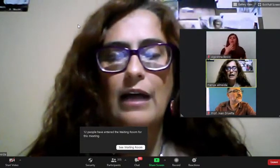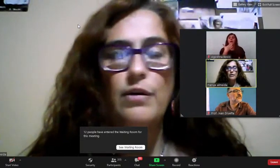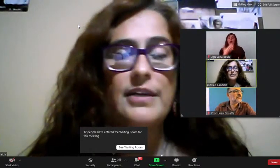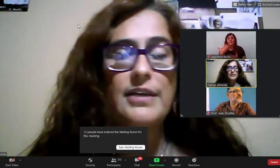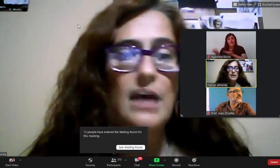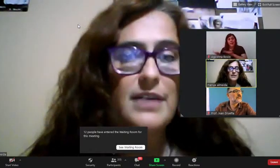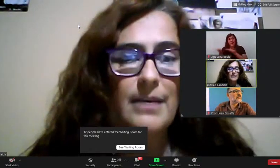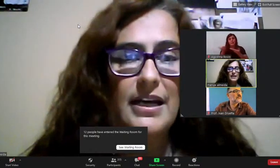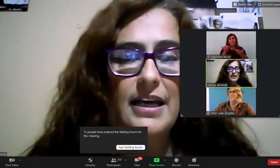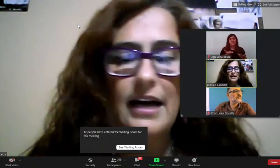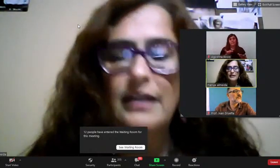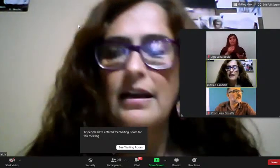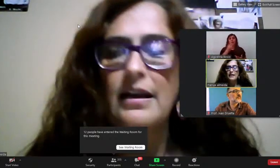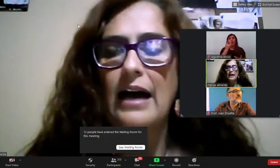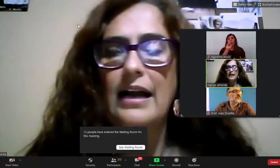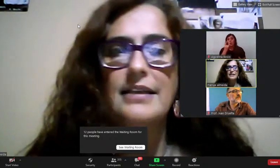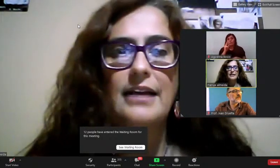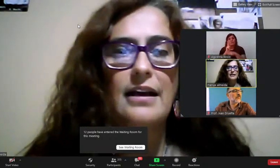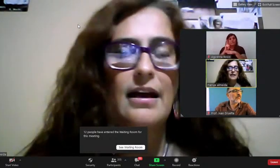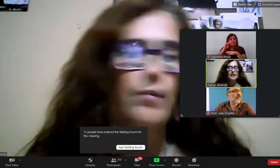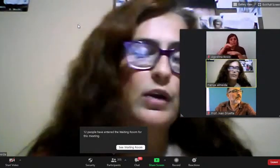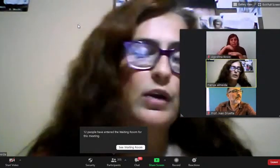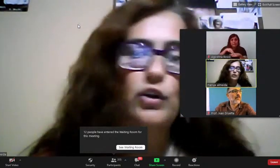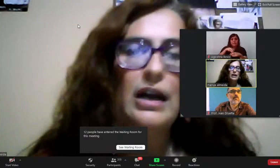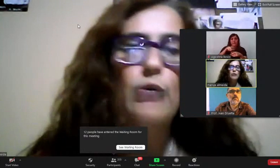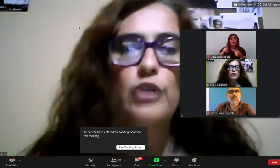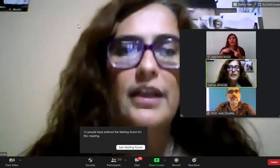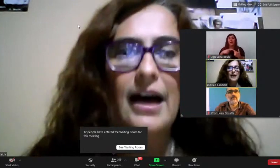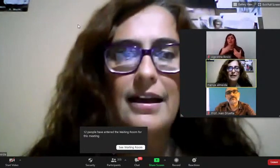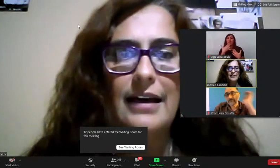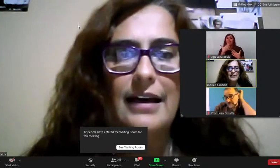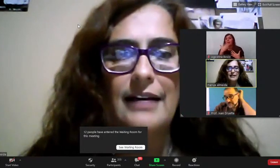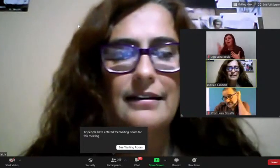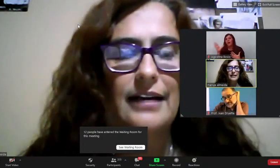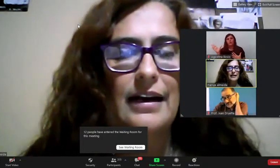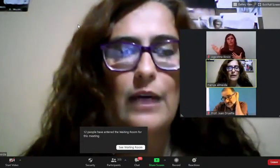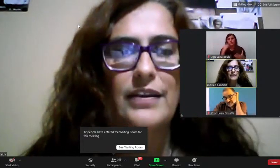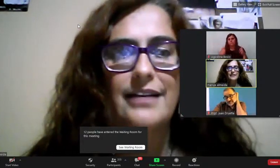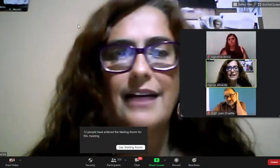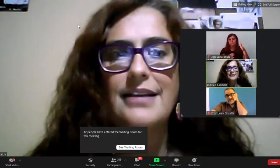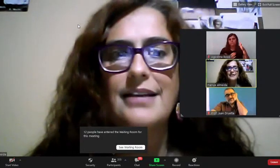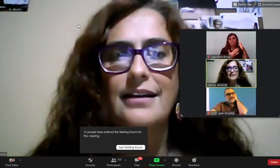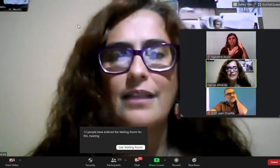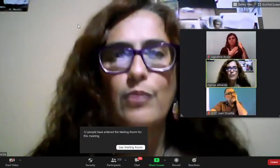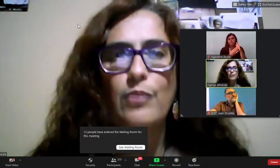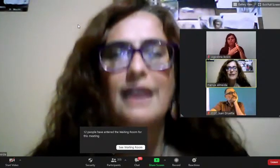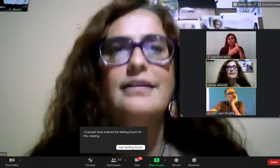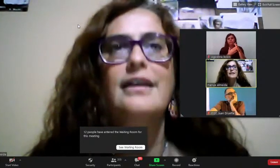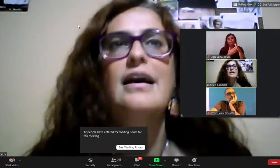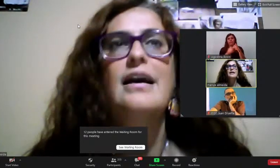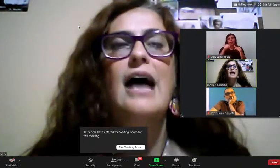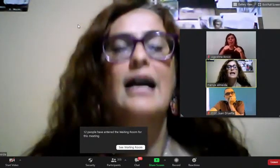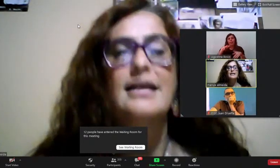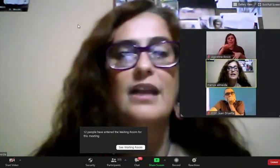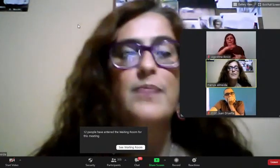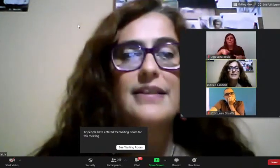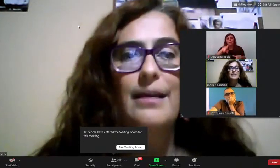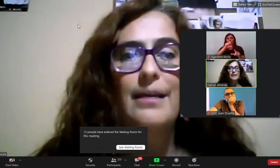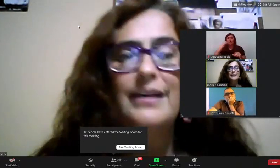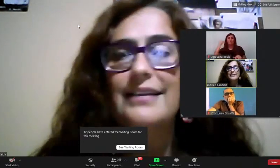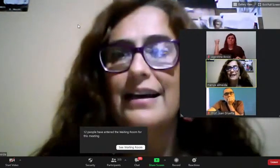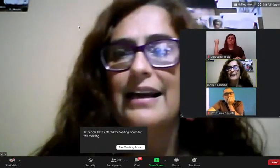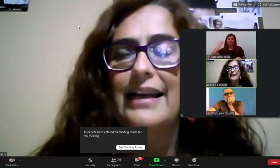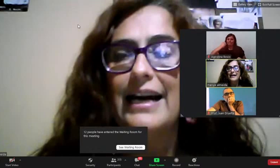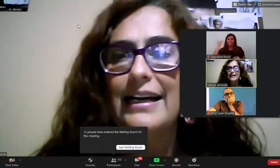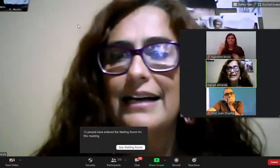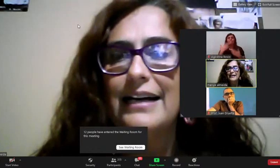a la Universidad de Villa María, agradecer a todas las autoridades que han generado esta instancia tan importante, agradecerle